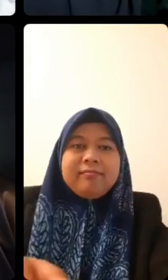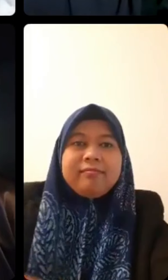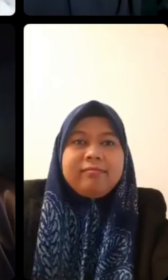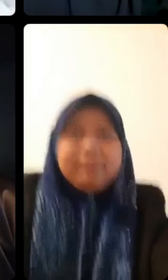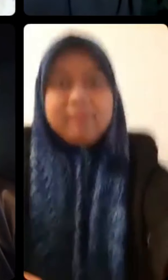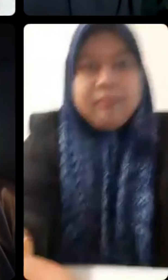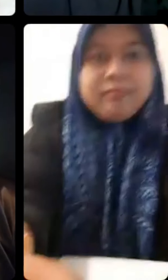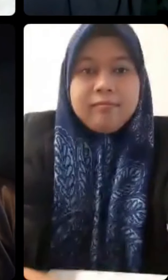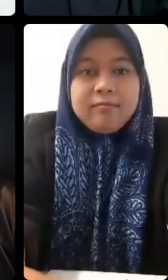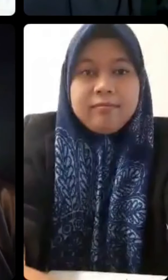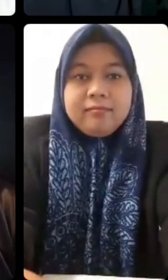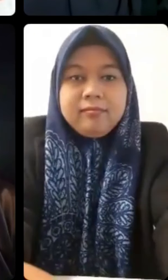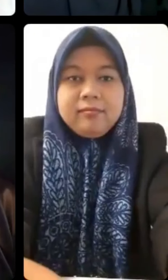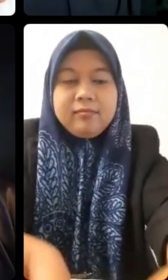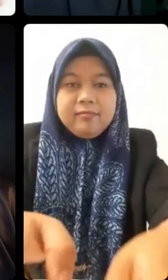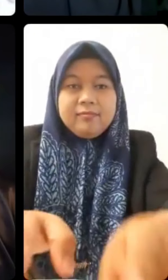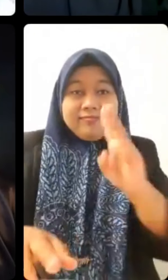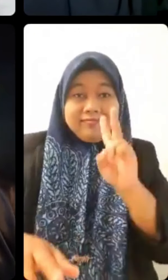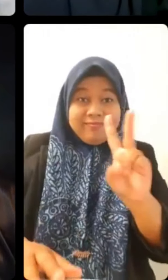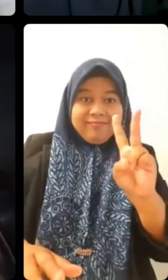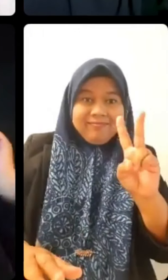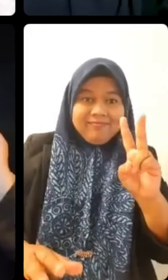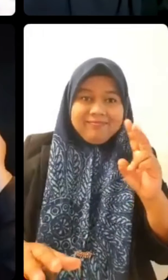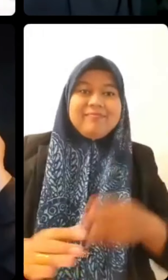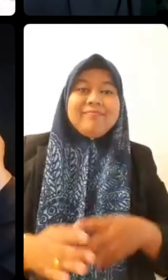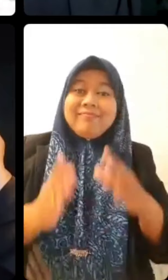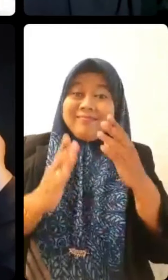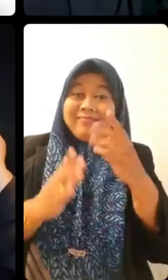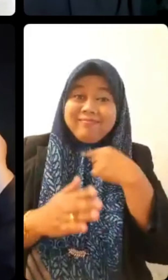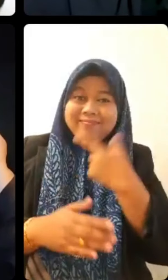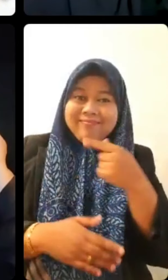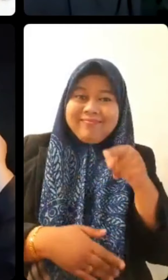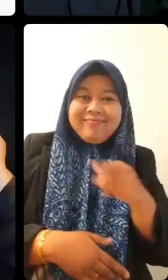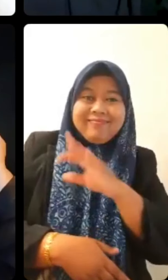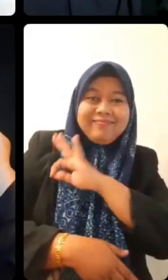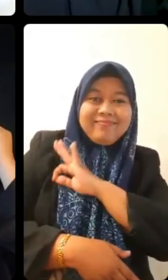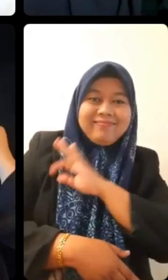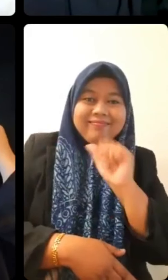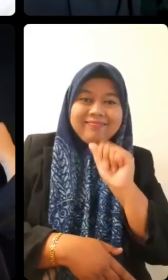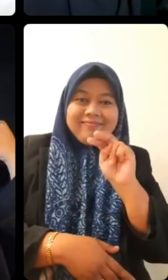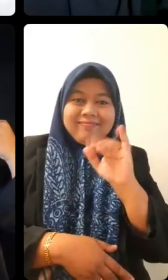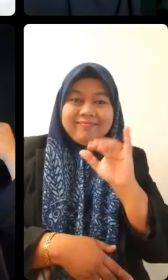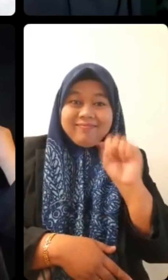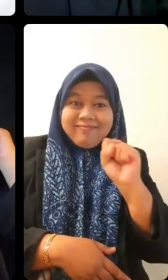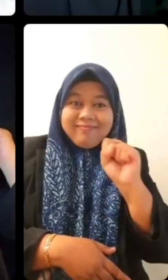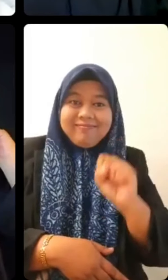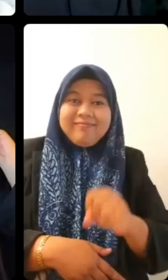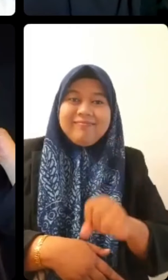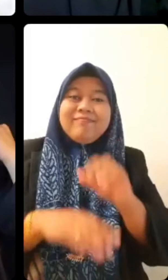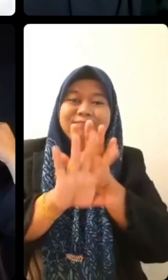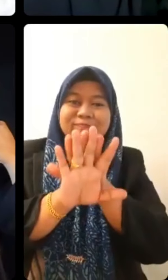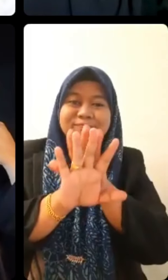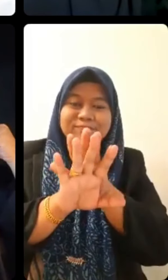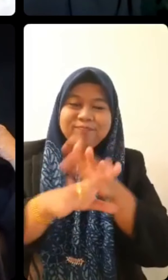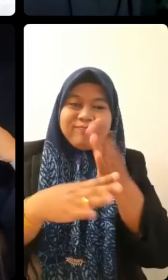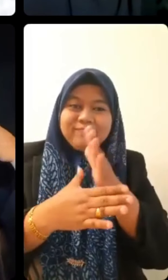Jemputan kedua kita ialah Cik Anis Farahana binti Jailani yang banyak berkongsi ilmu berkaitan bahasa isyarat